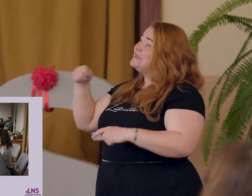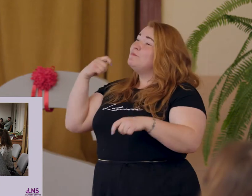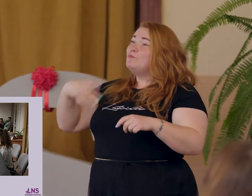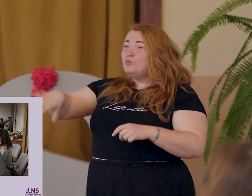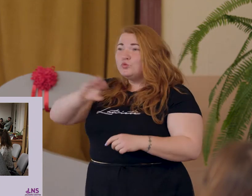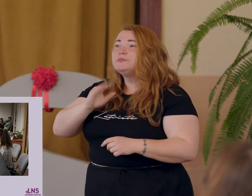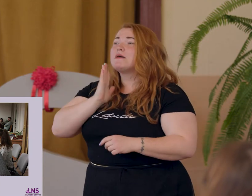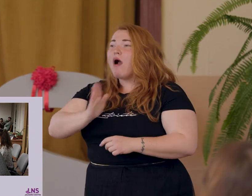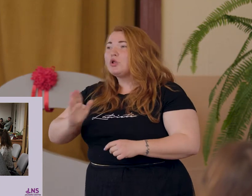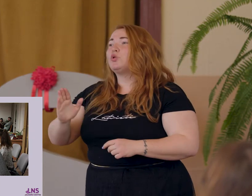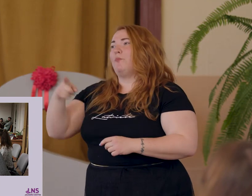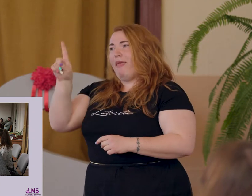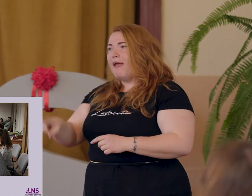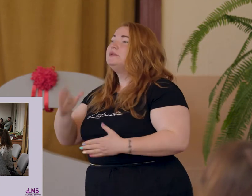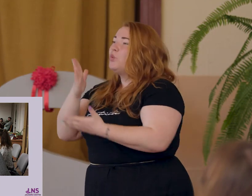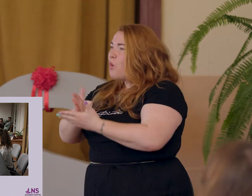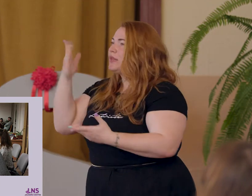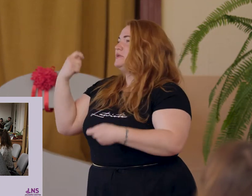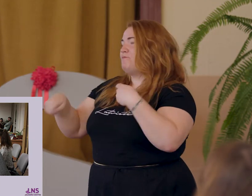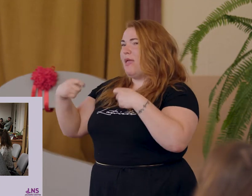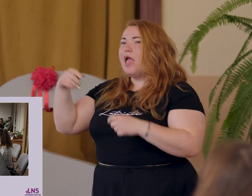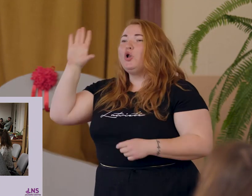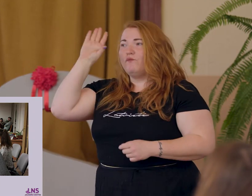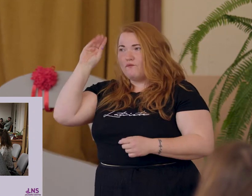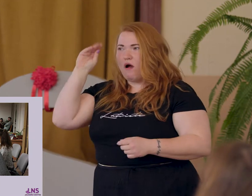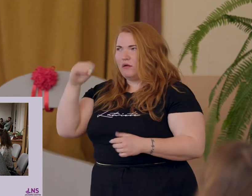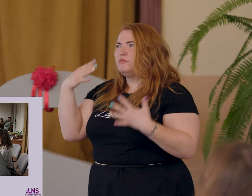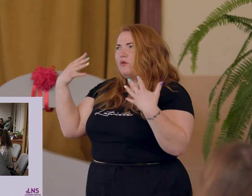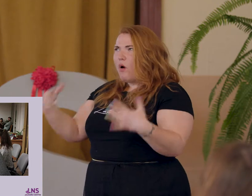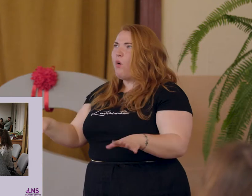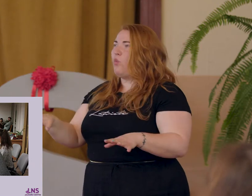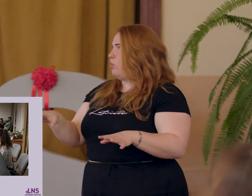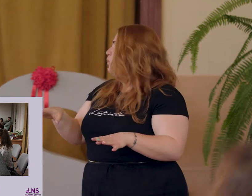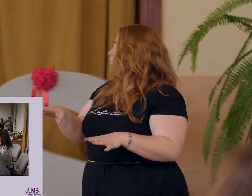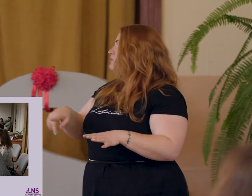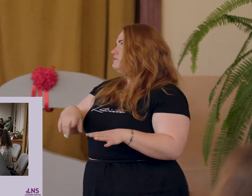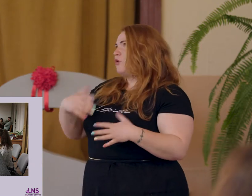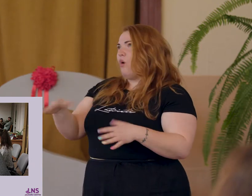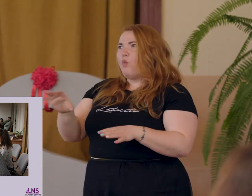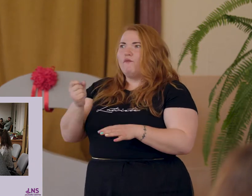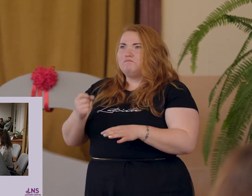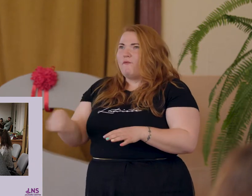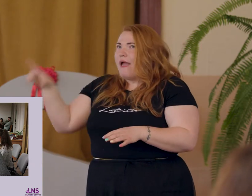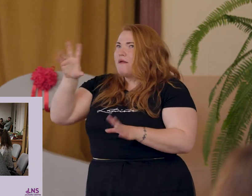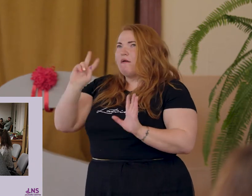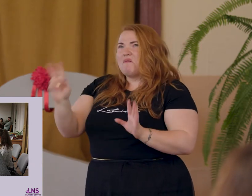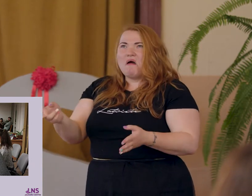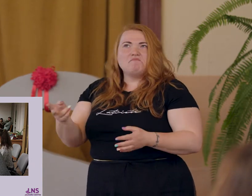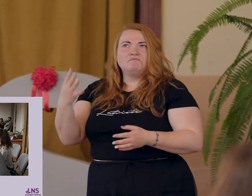Mums notiek arī katru reizi mēnesī notiek spēļu vakari. Mums jau tā tradīcija jau ir vairākā